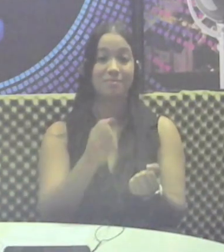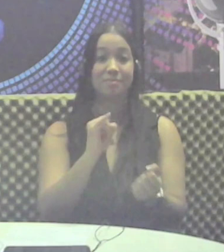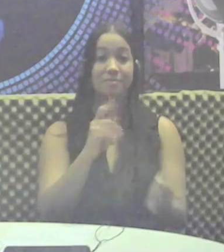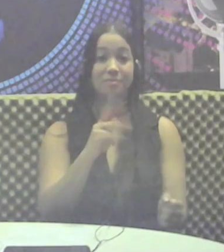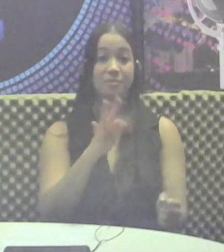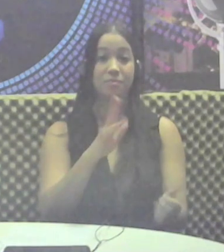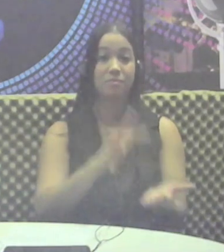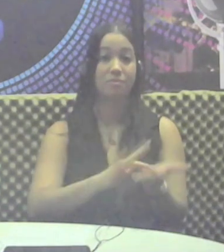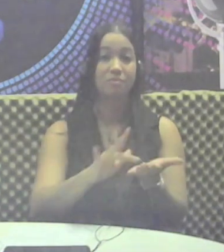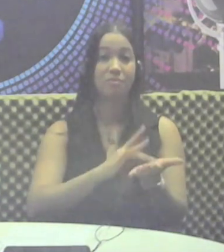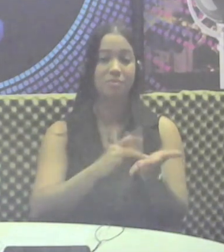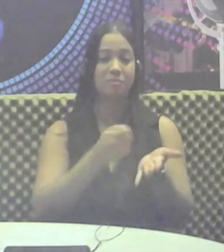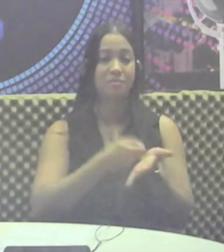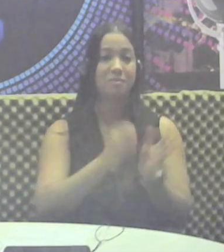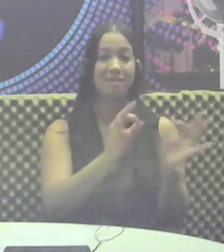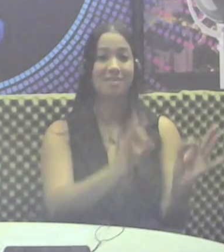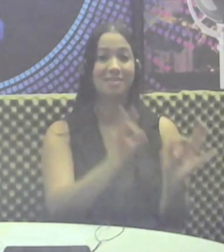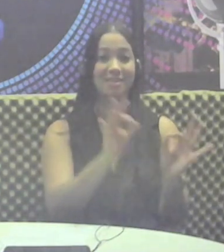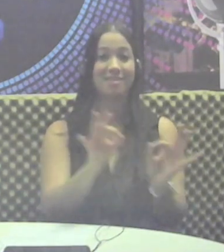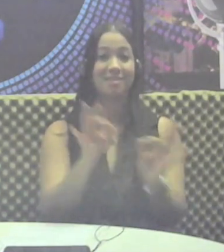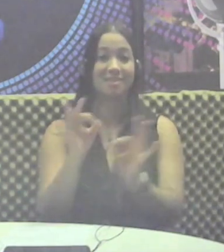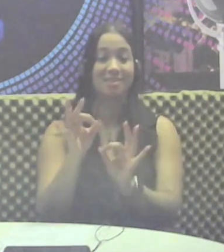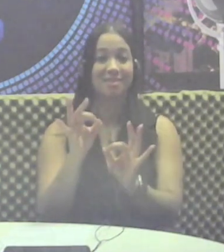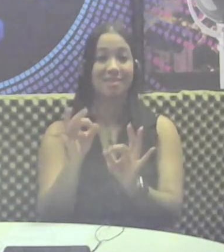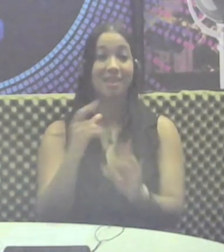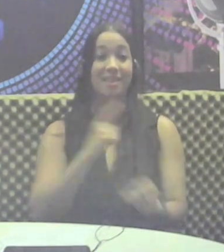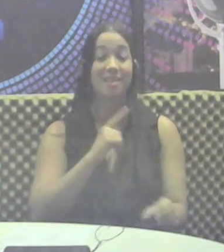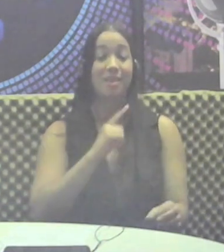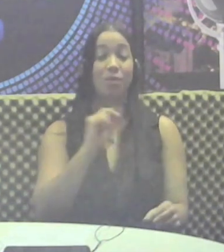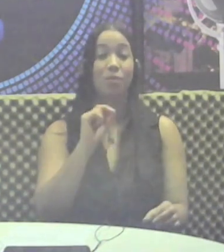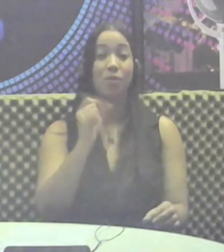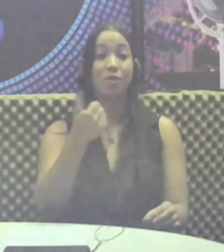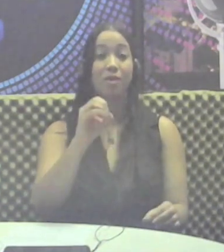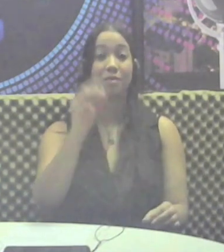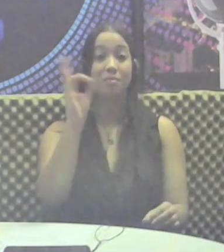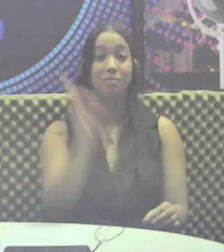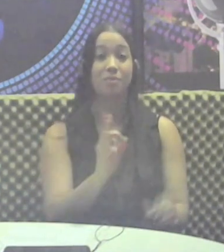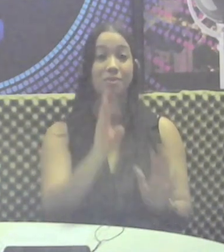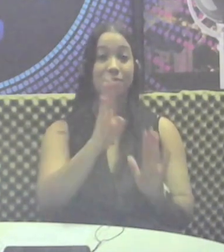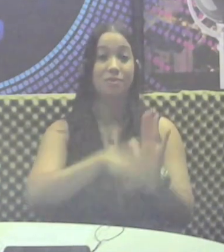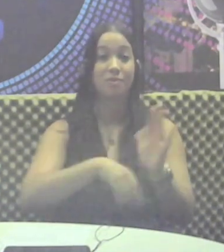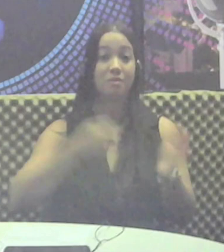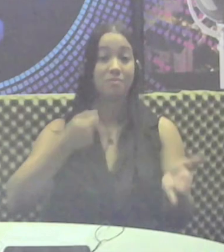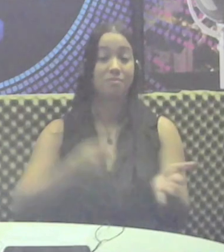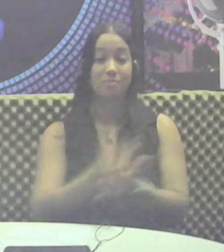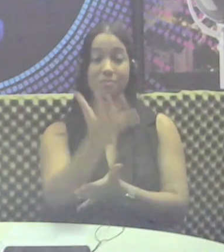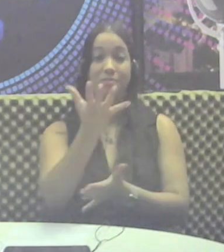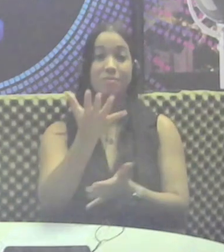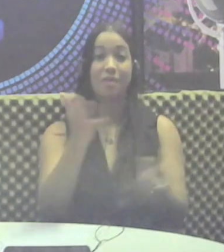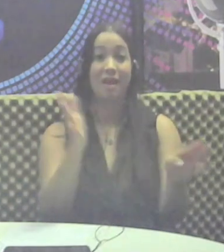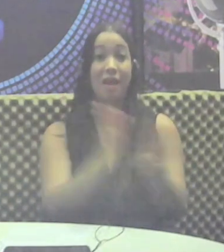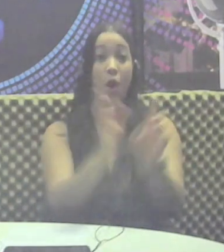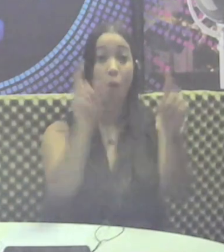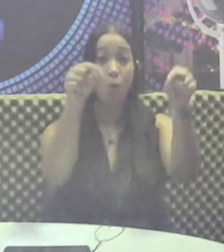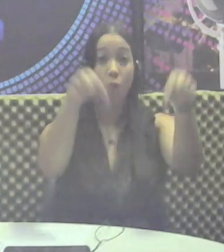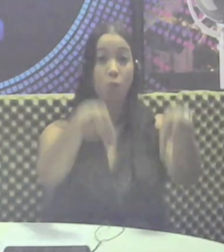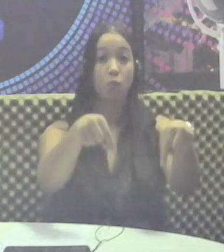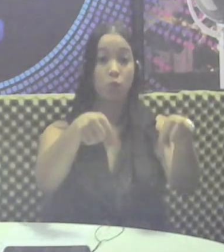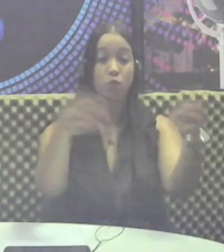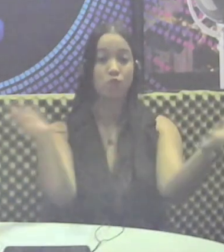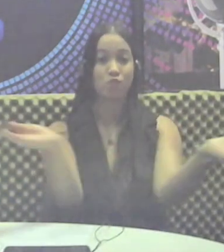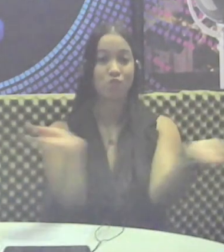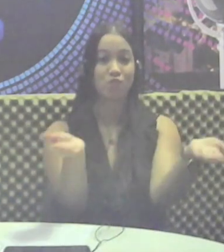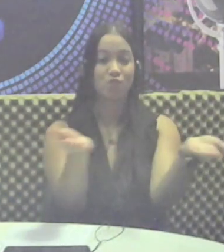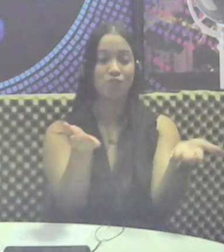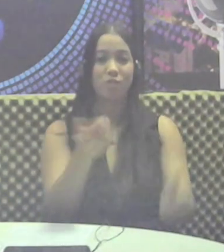Digital e está adimplente com o município obtém 10% de desconto ao quitar o tributo à vista até hoje. Quem não